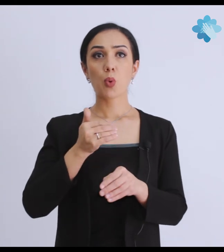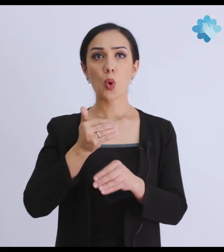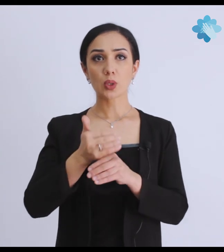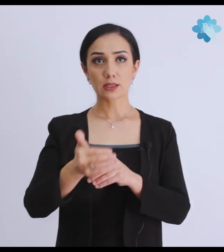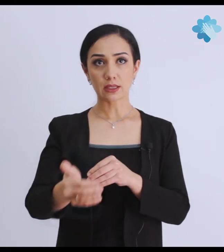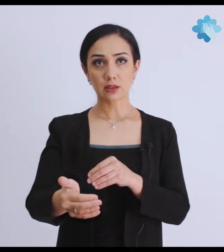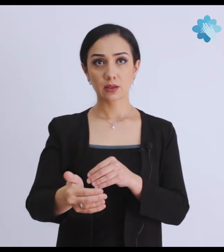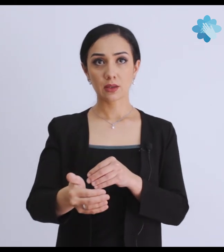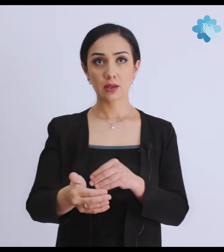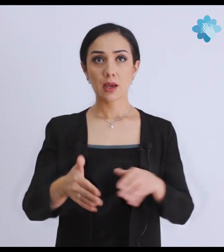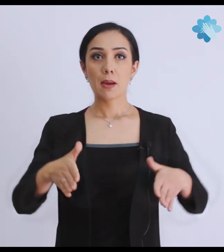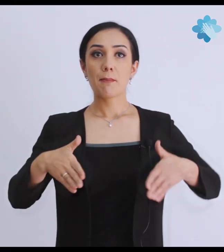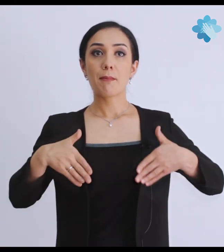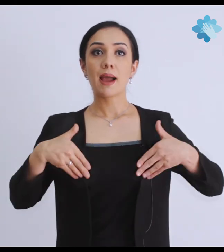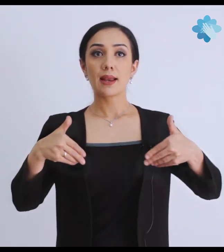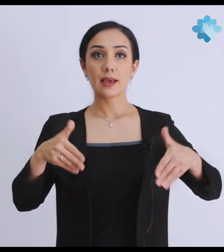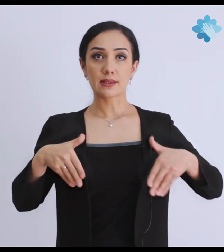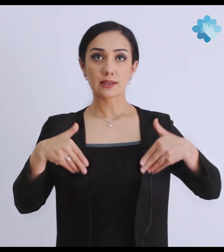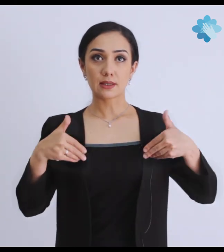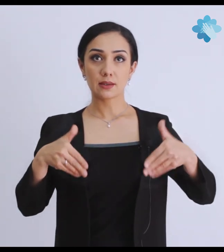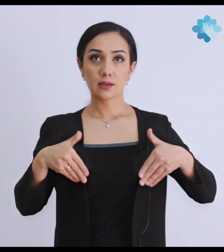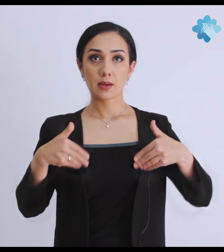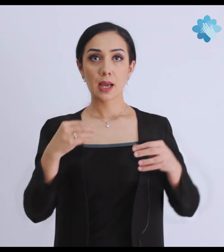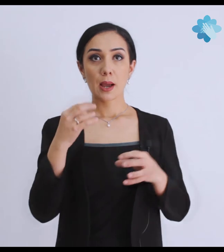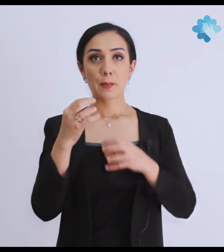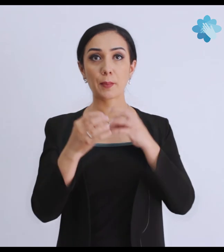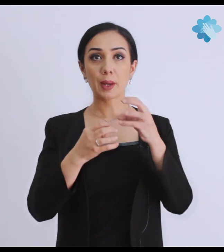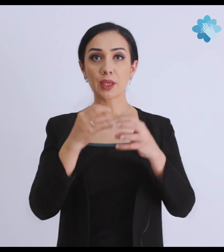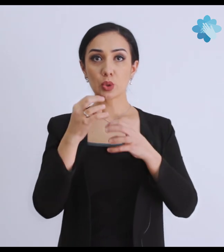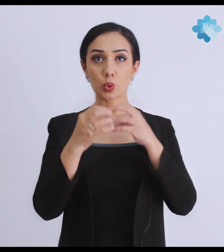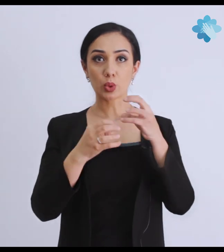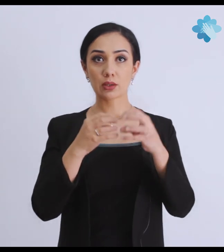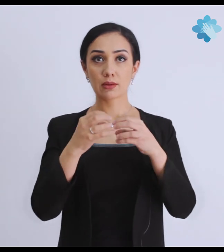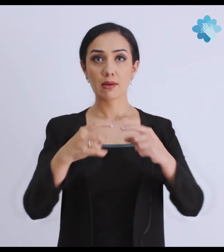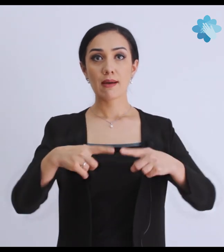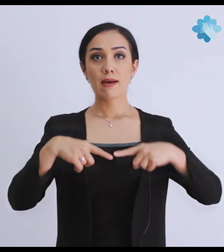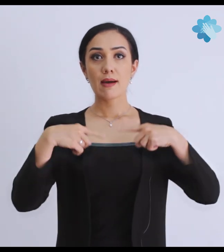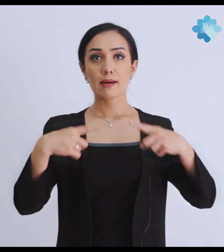поздний полезный помидор разный